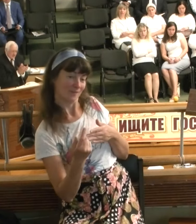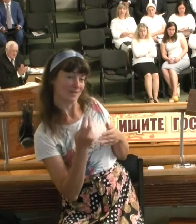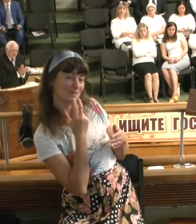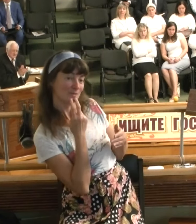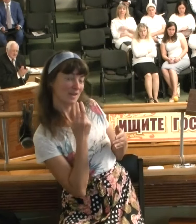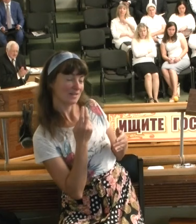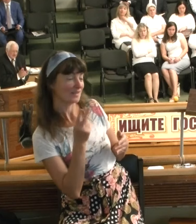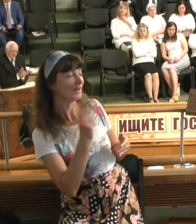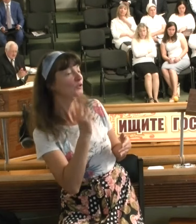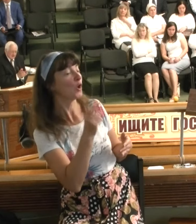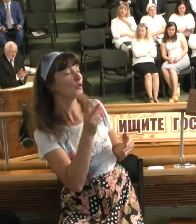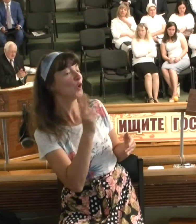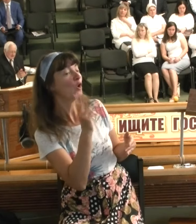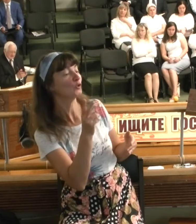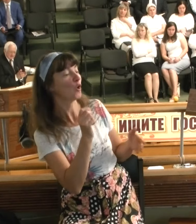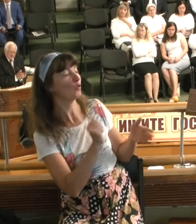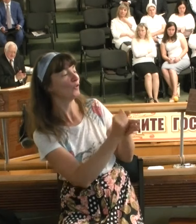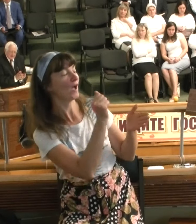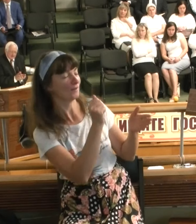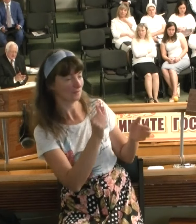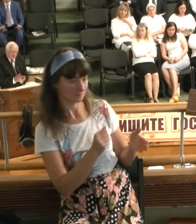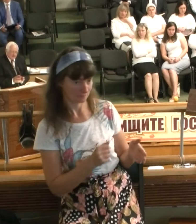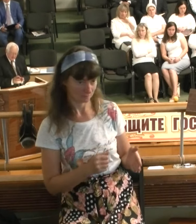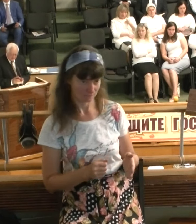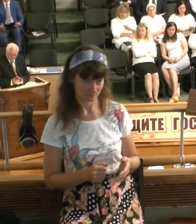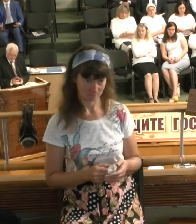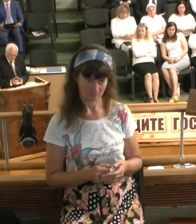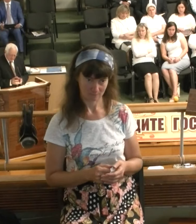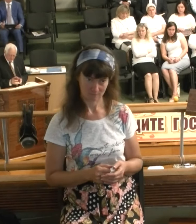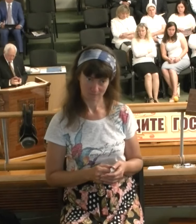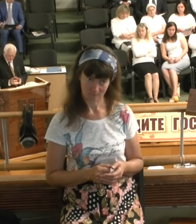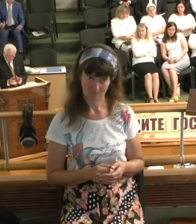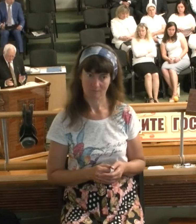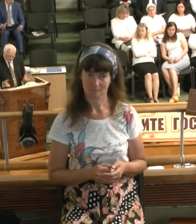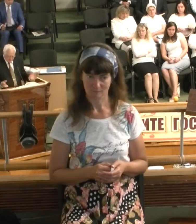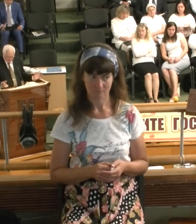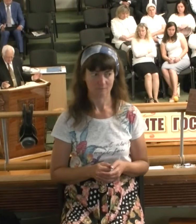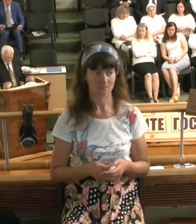это Христос переносил и не злословил взаимно.